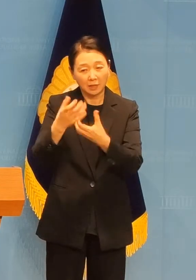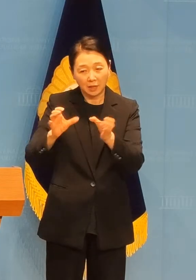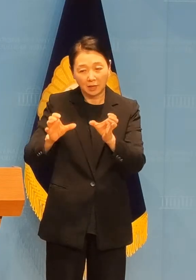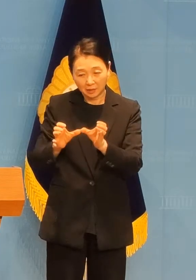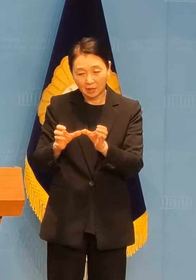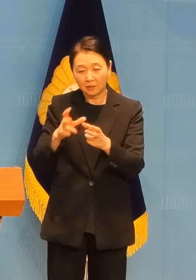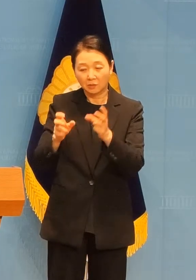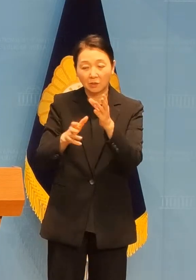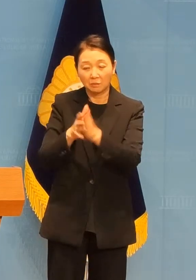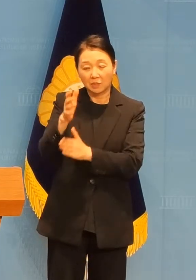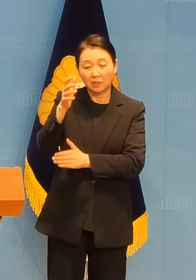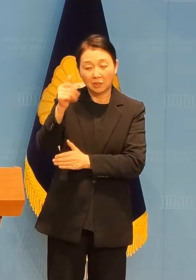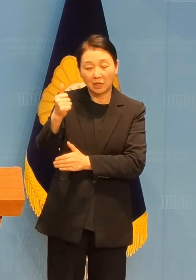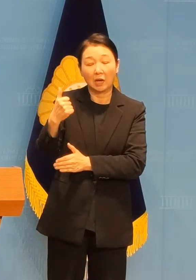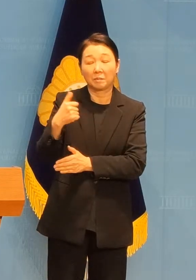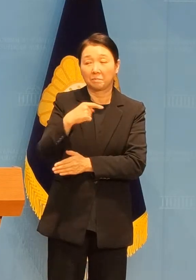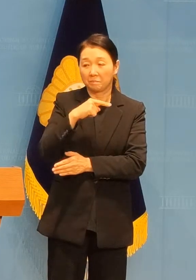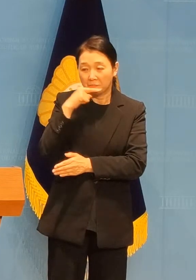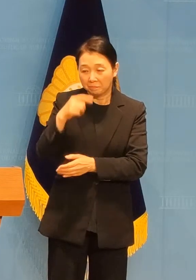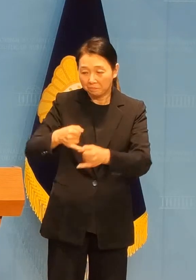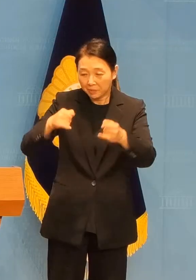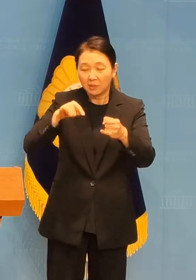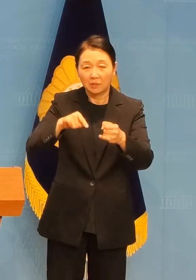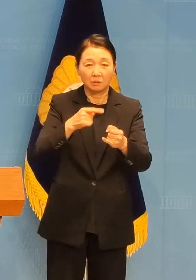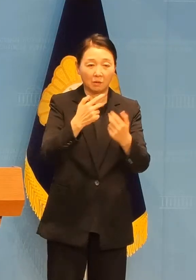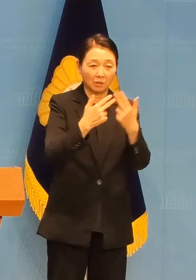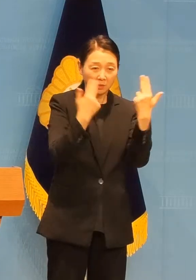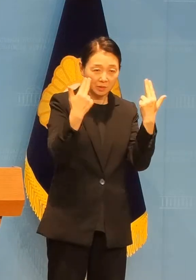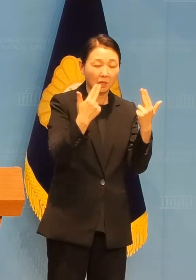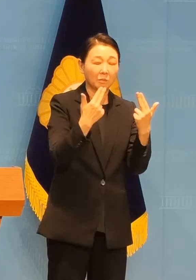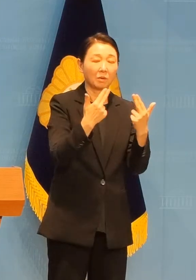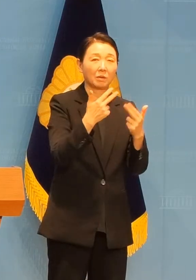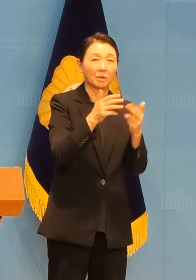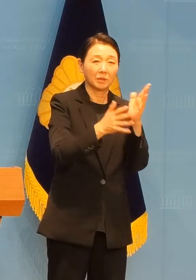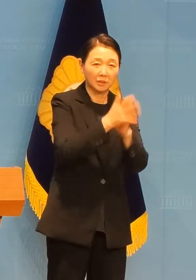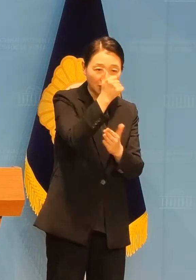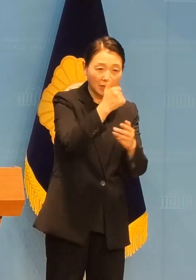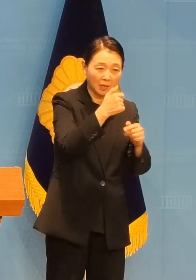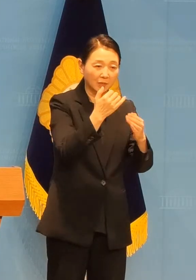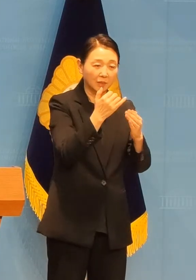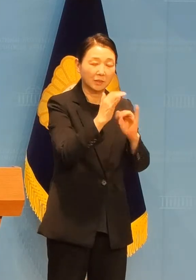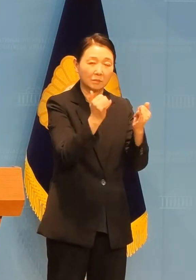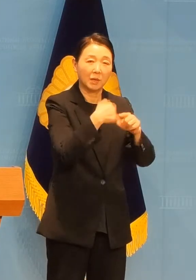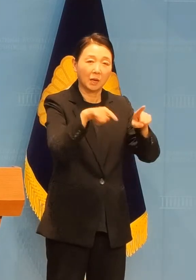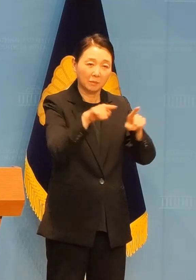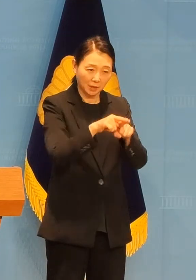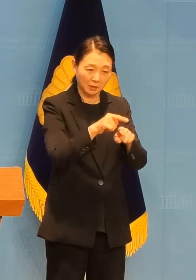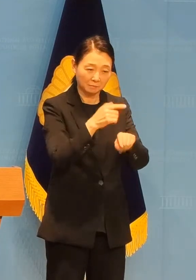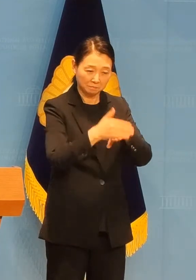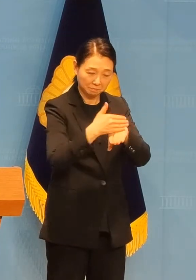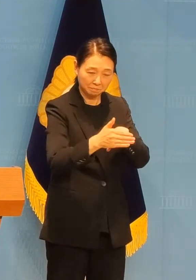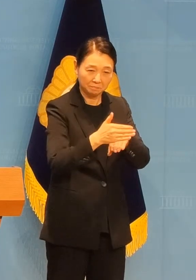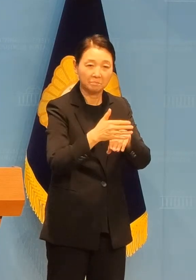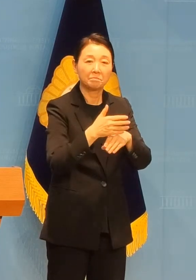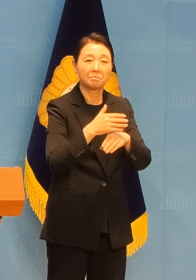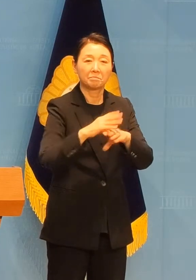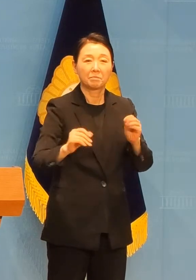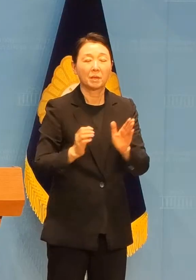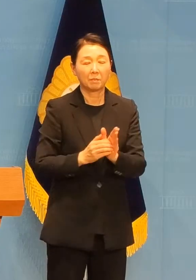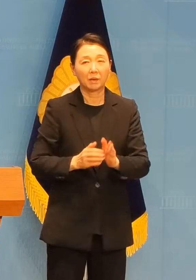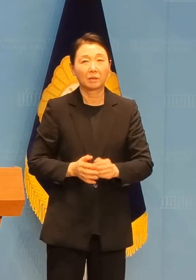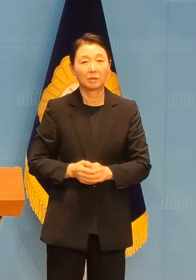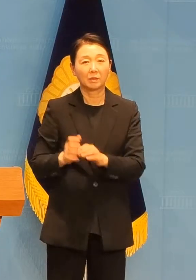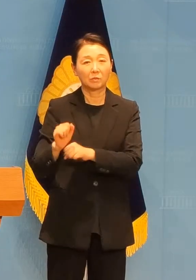성남시의 빈 역시 이재명 시장이 시민과 함께 책임지고 해결했습니다. 국방비